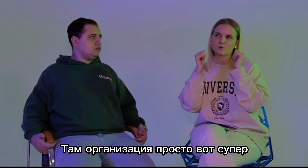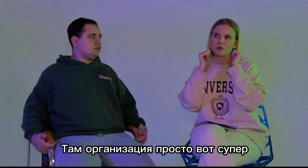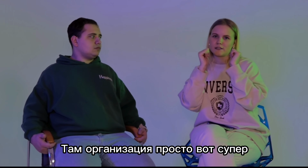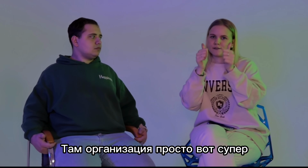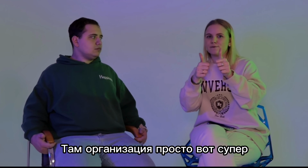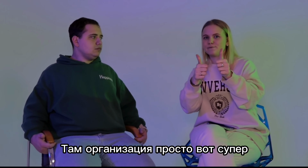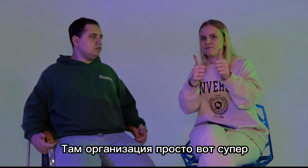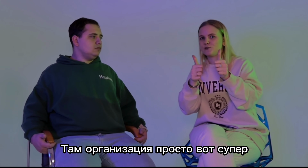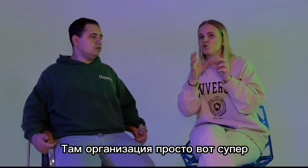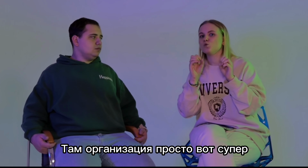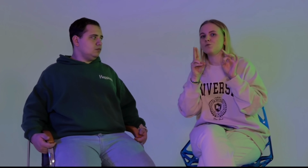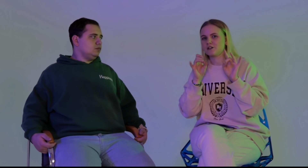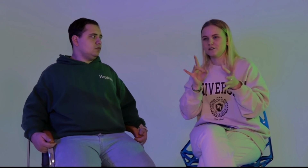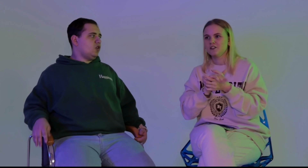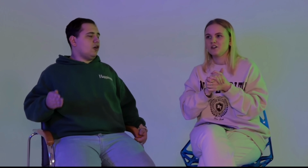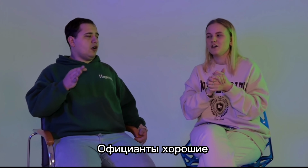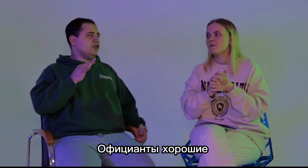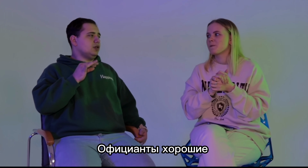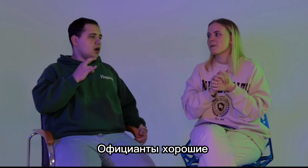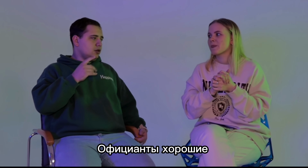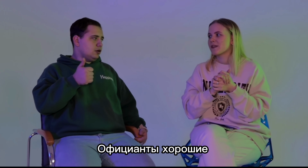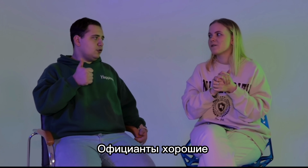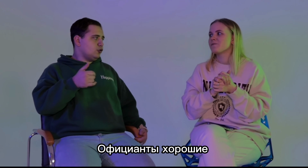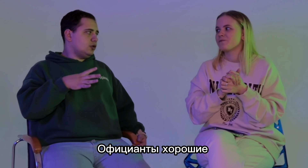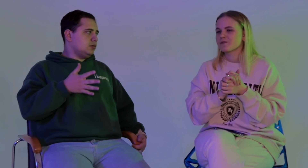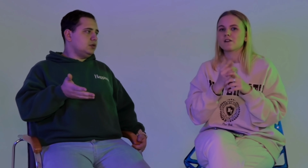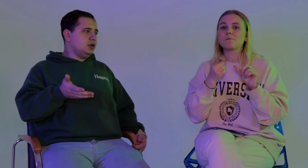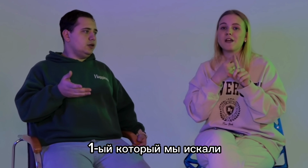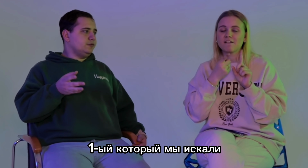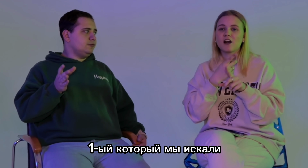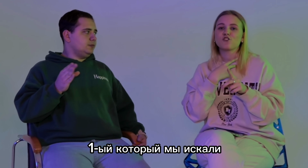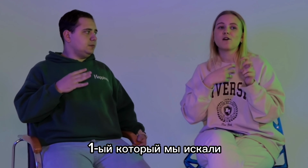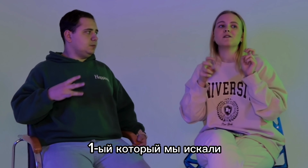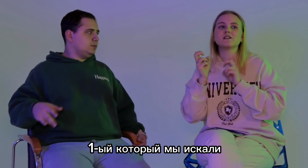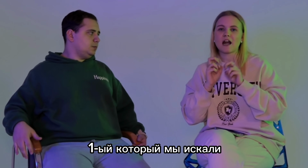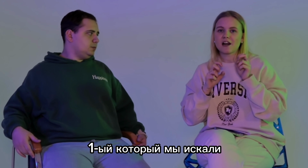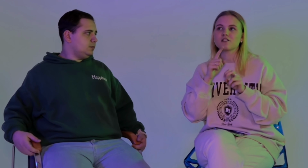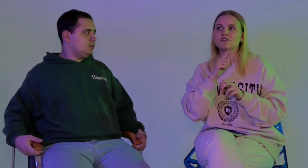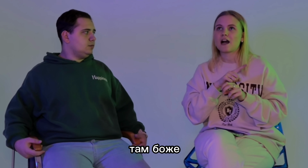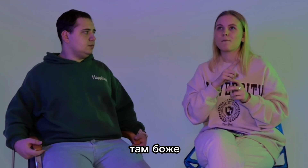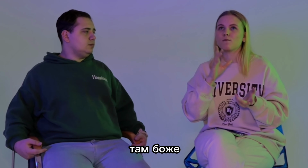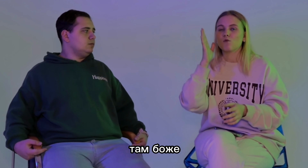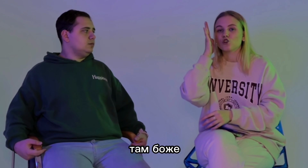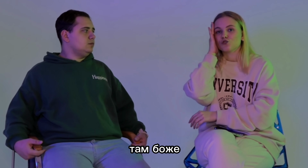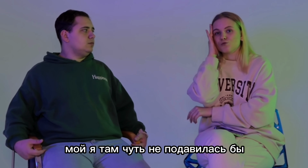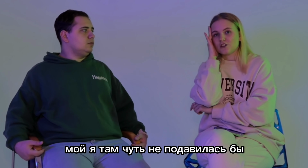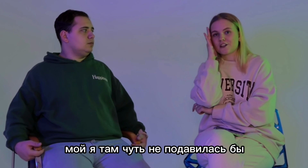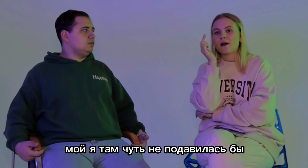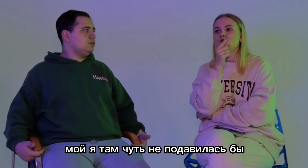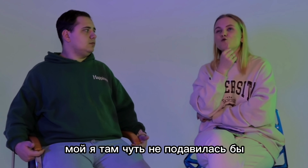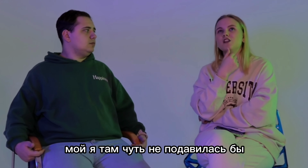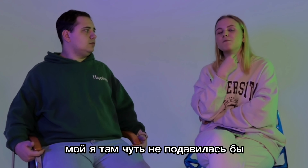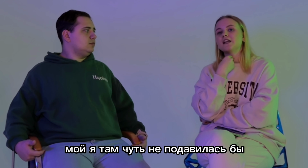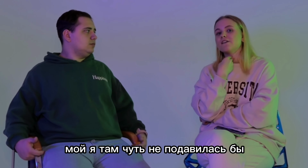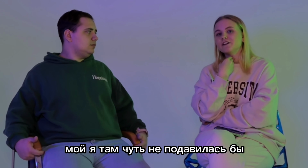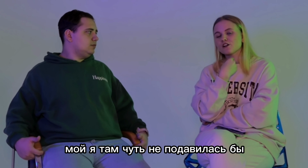вот. Супер. Официанты хорошие были. Первые, которые мы искали, там, боже мой, я там чуть не подавилась,